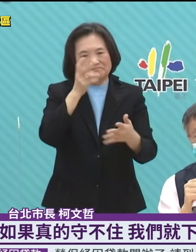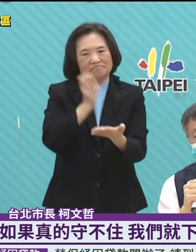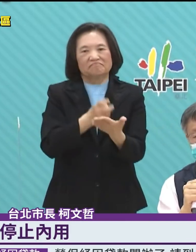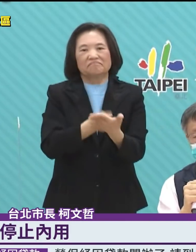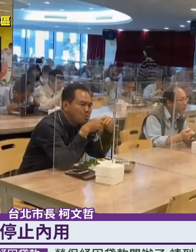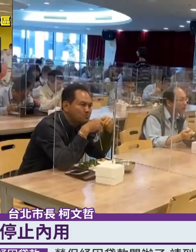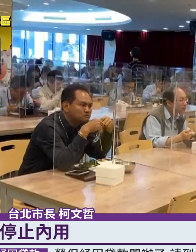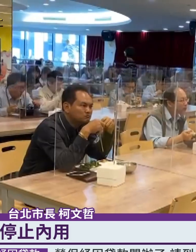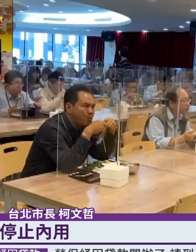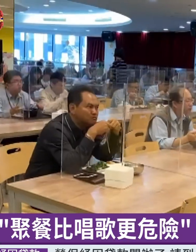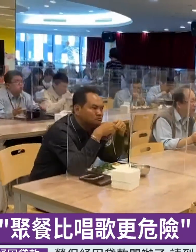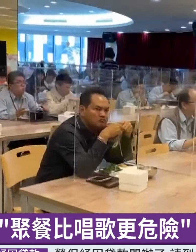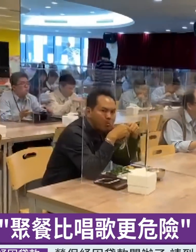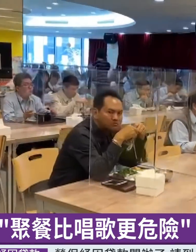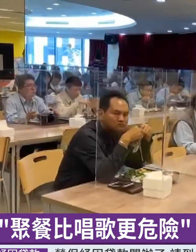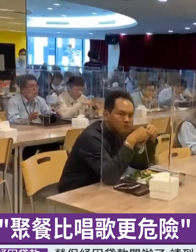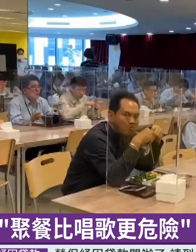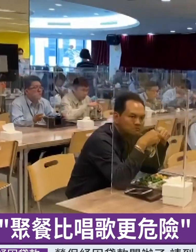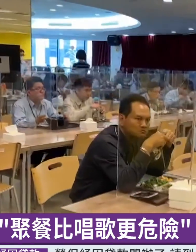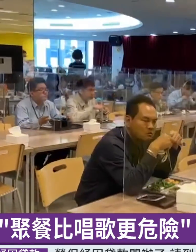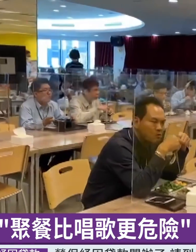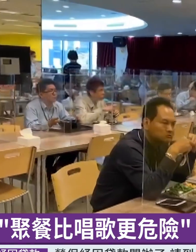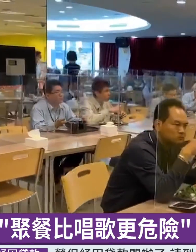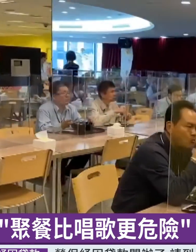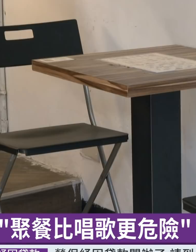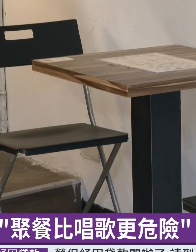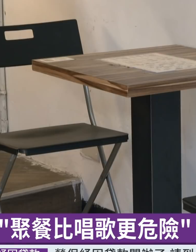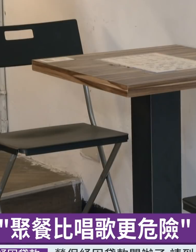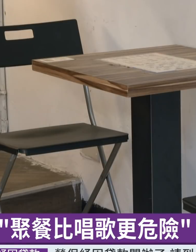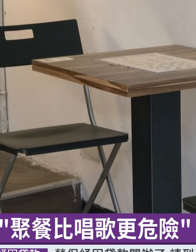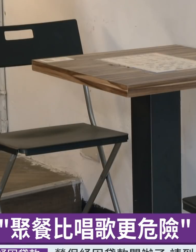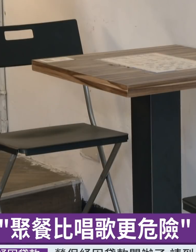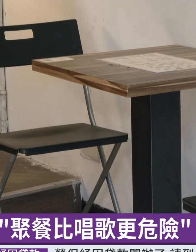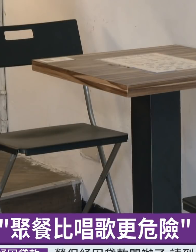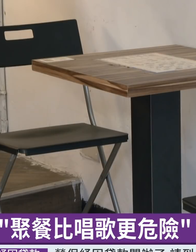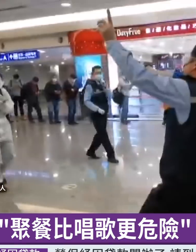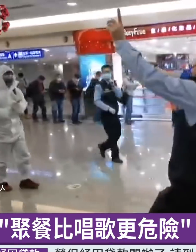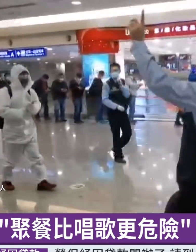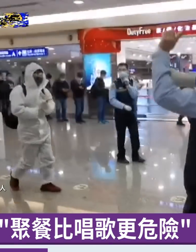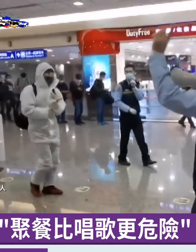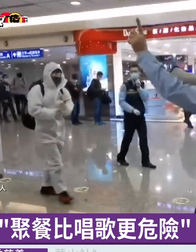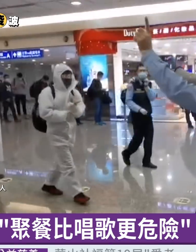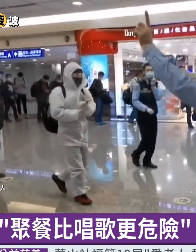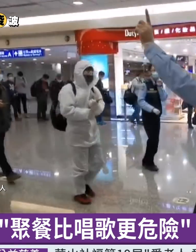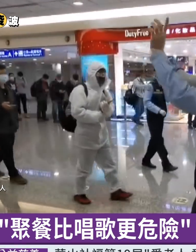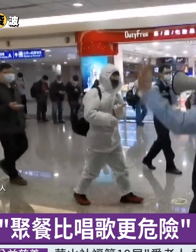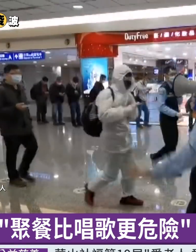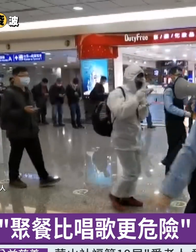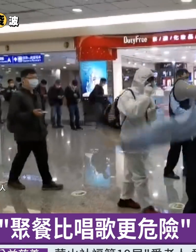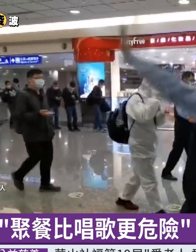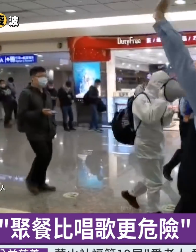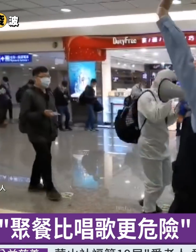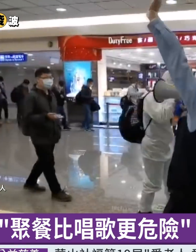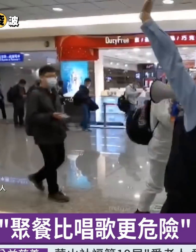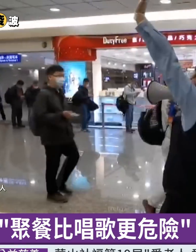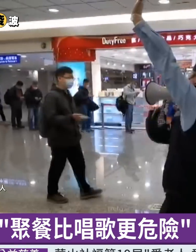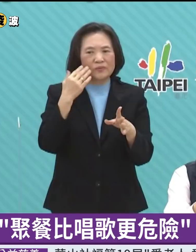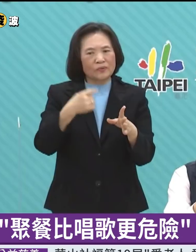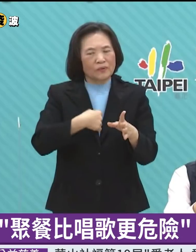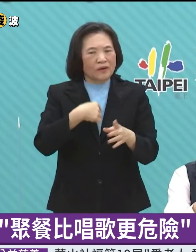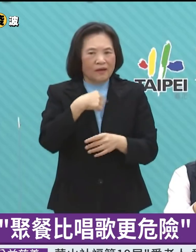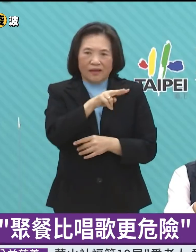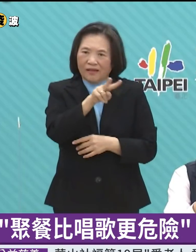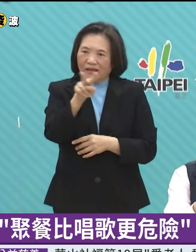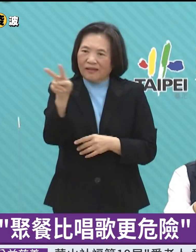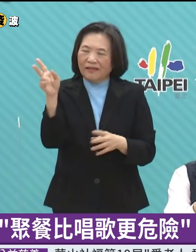停止内用了。 餐厅不能内用的梦魇，难道又要上演？桃园机场群聚感染延烧，双北绷紧神经。